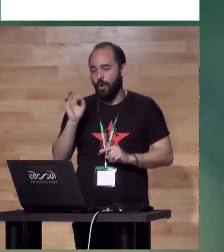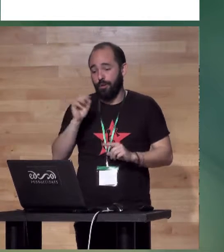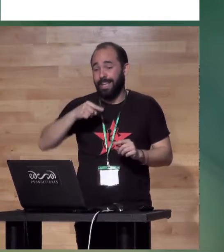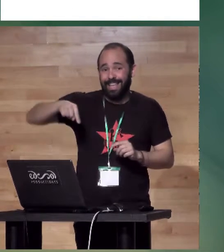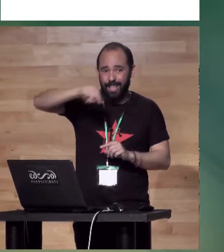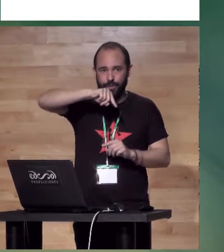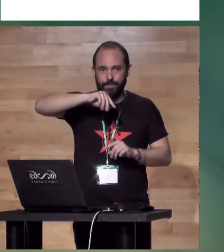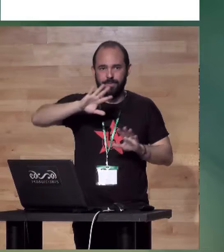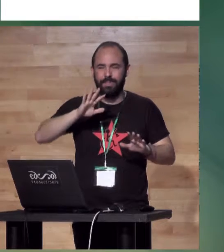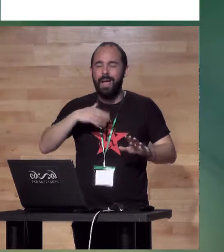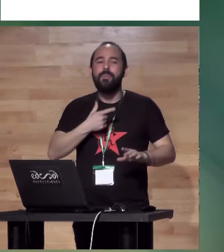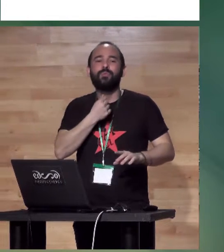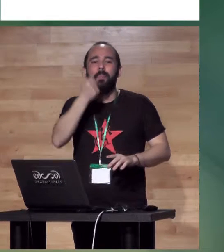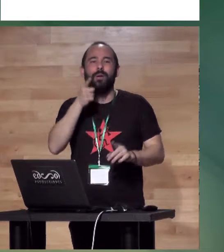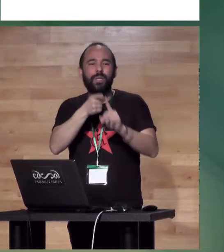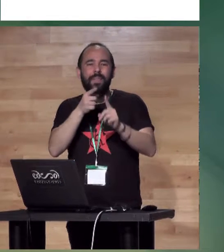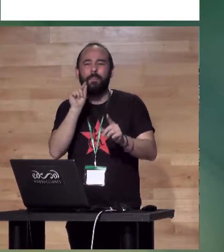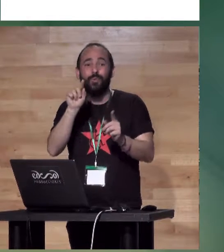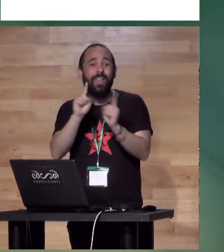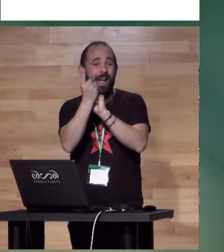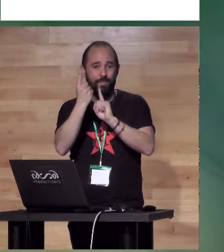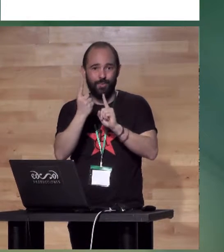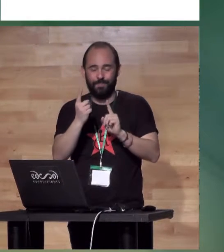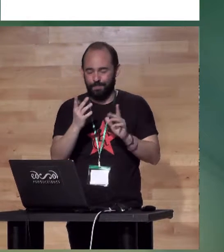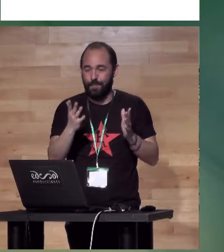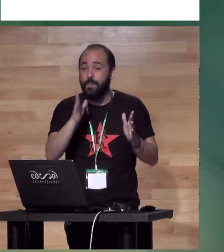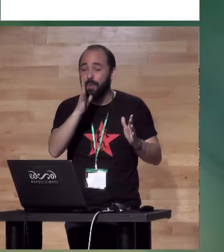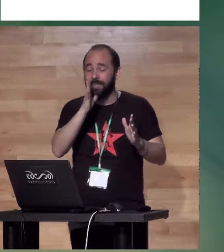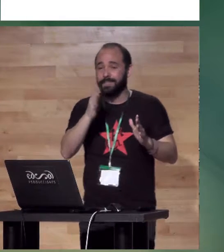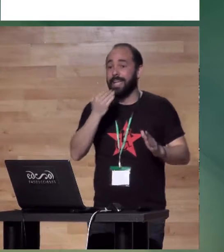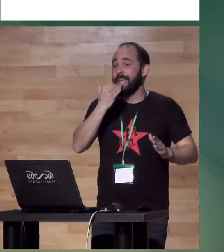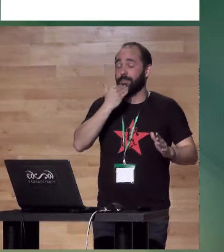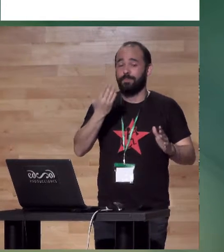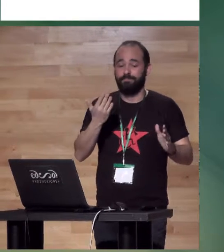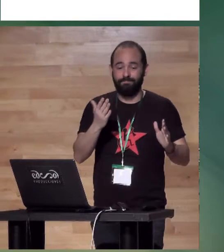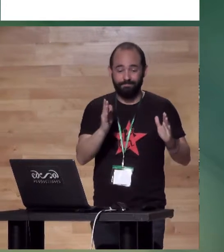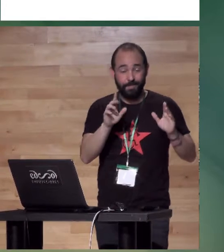Se llama punto de cambio este salto, o punto de giro, perdón. Se llama punto de giro.